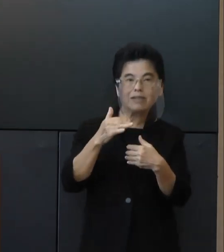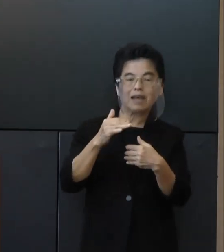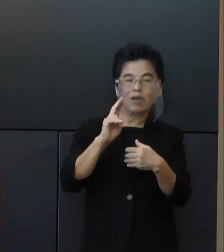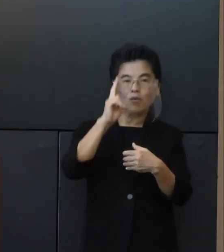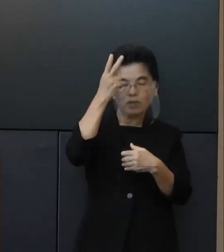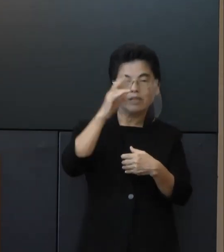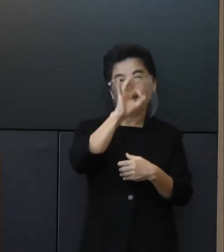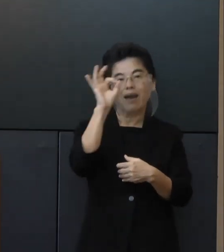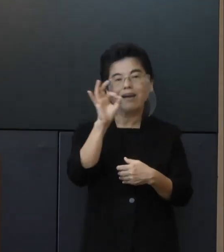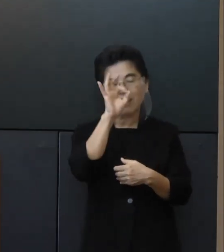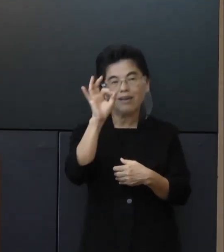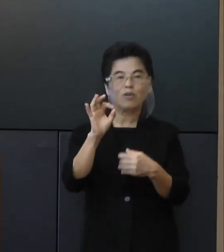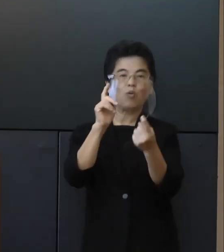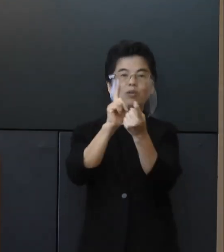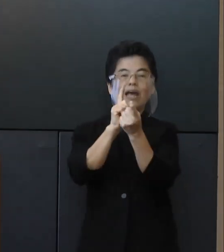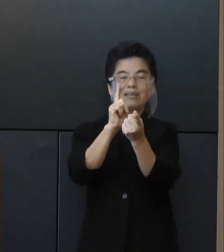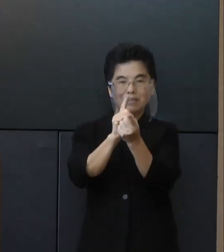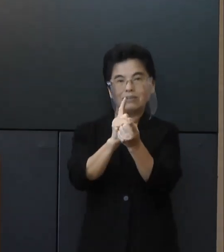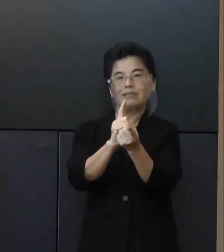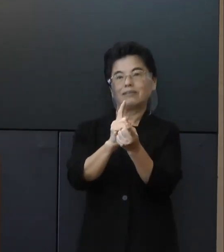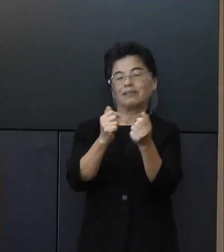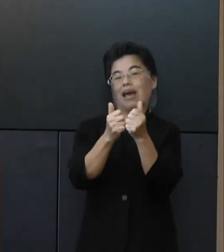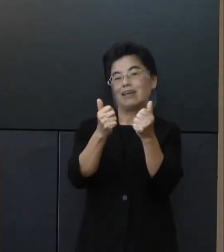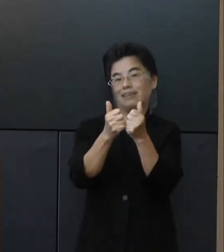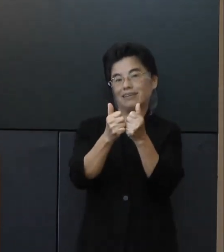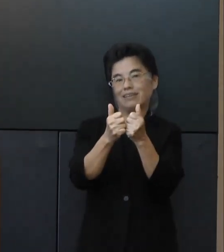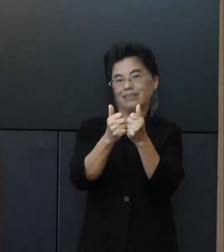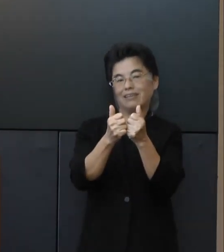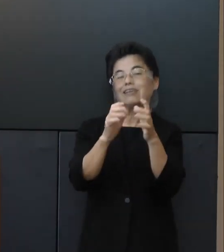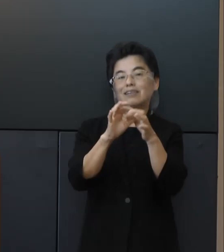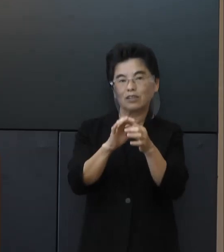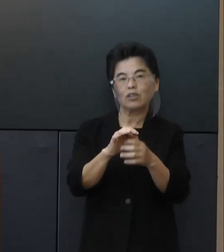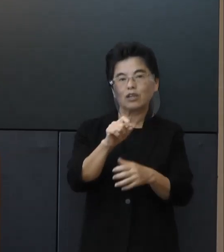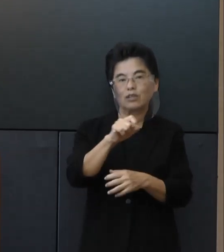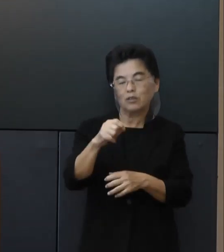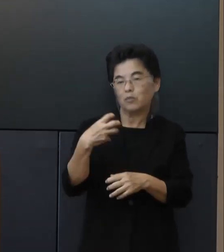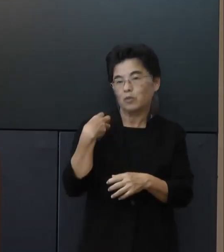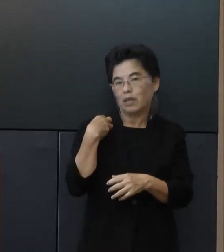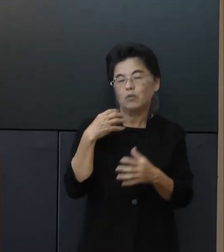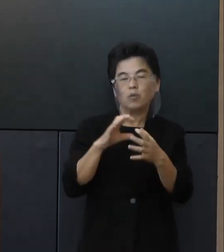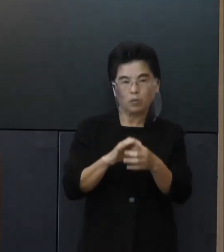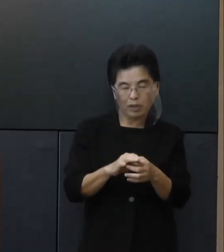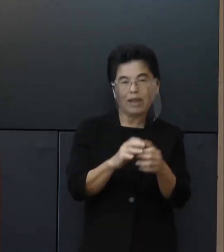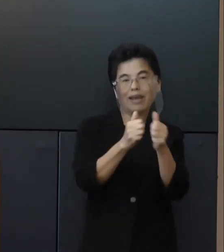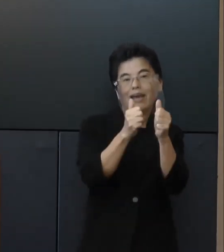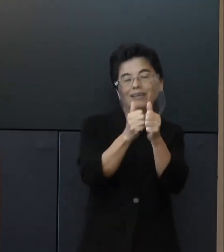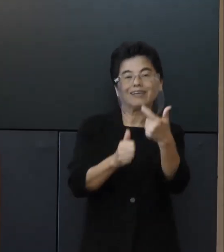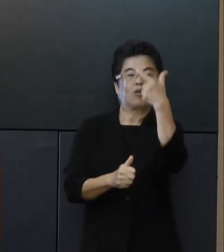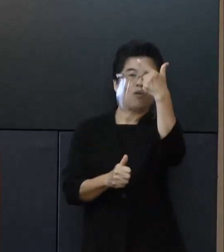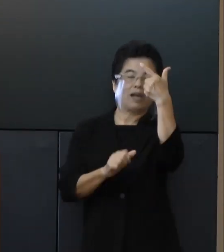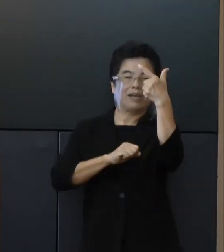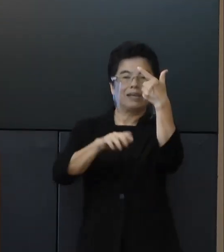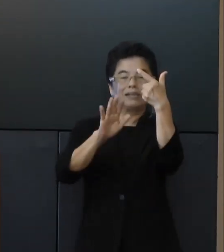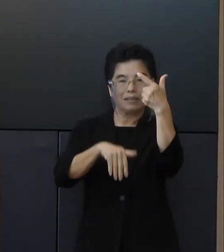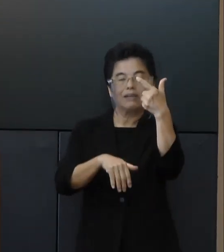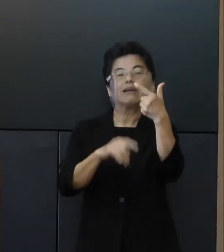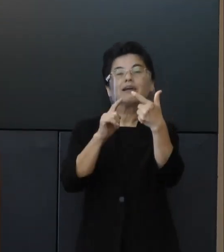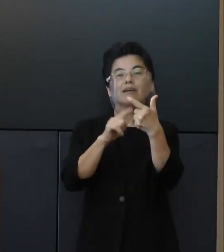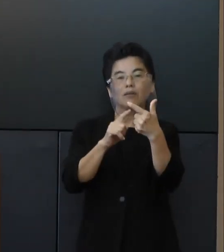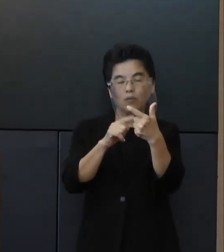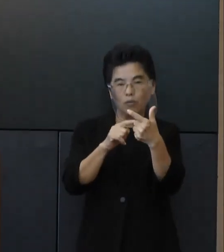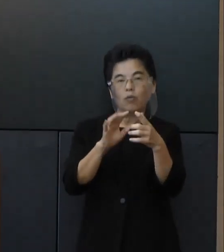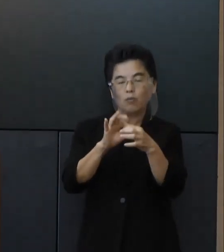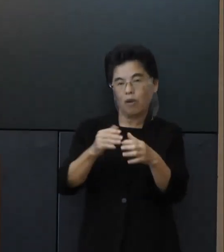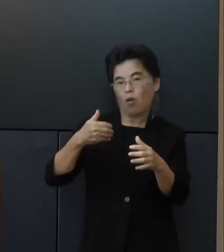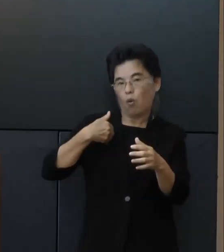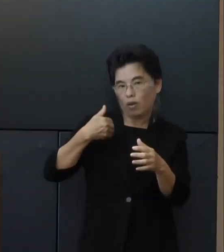関する対策会議というのをですね、実務者レベルのものを含めて6回させていただきました。ここは当然、県の